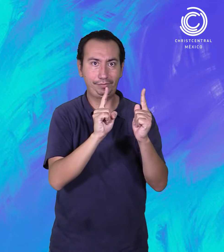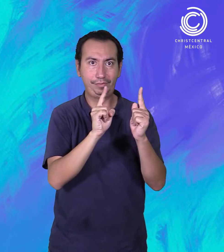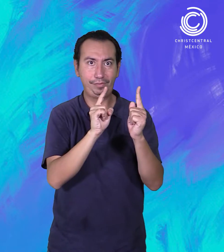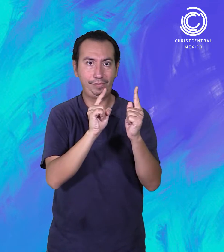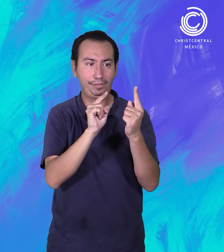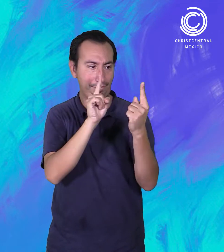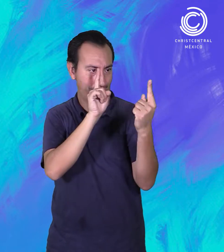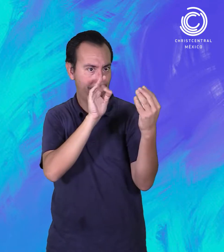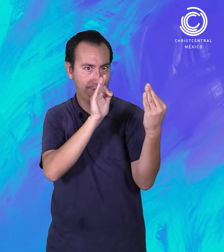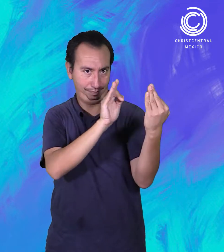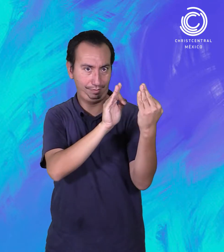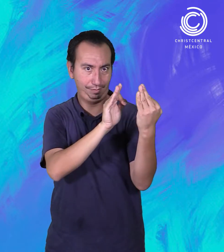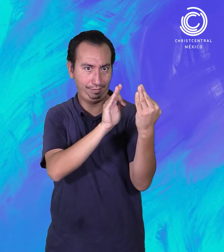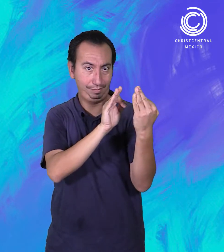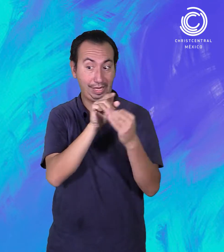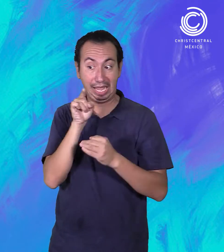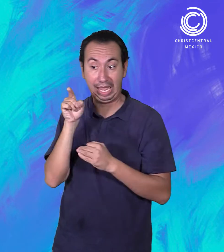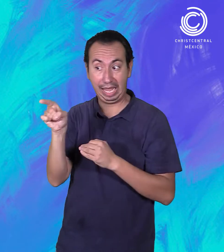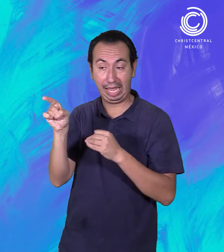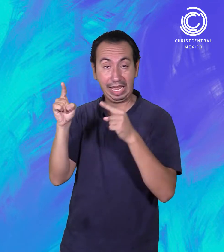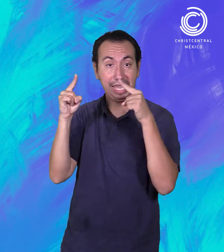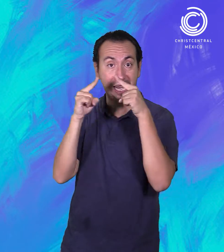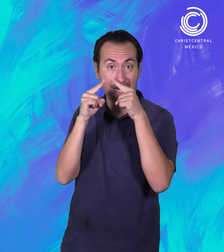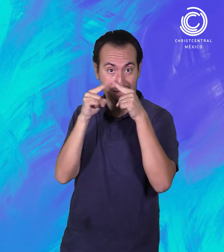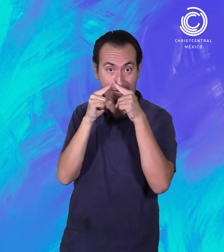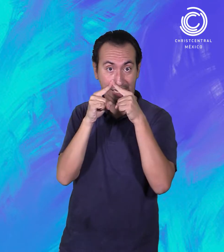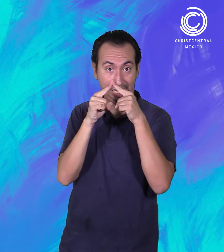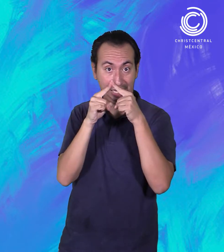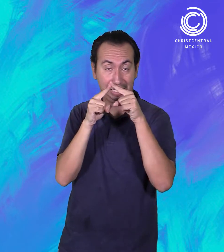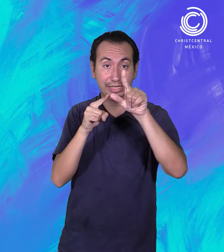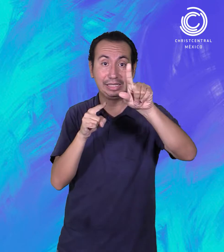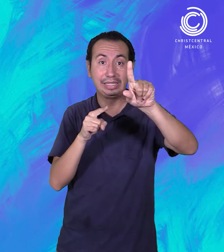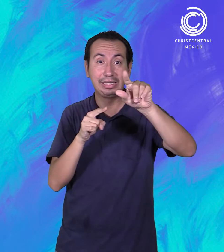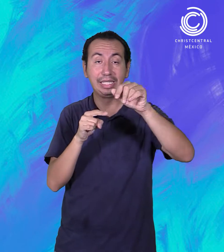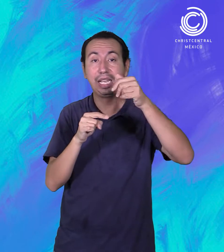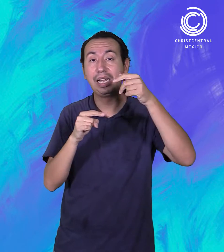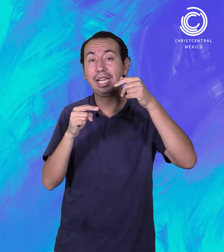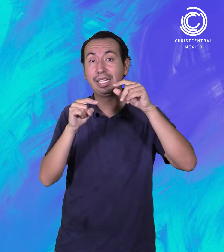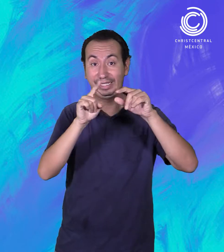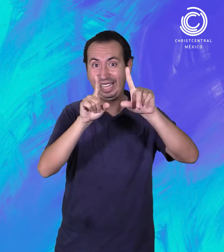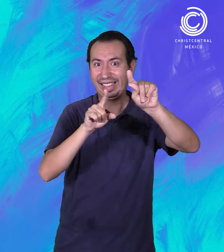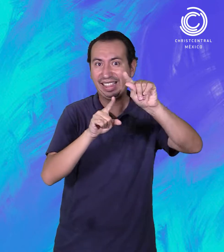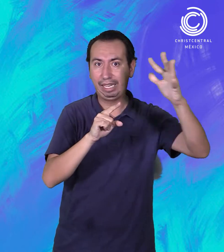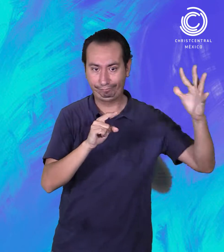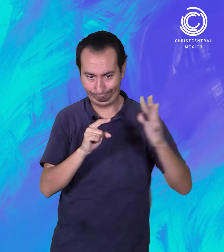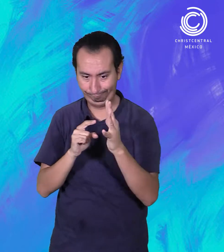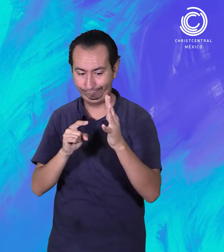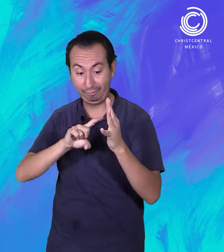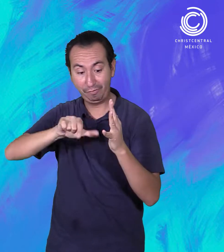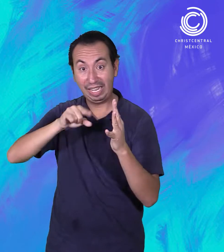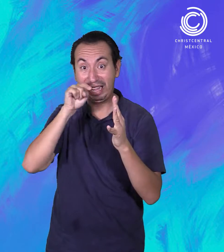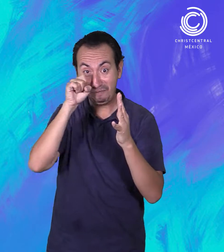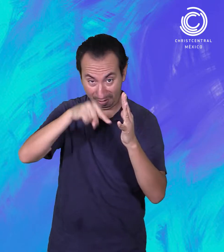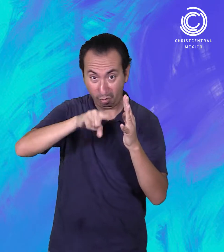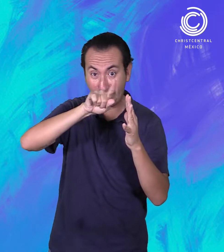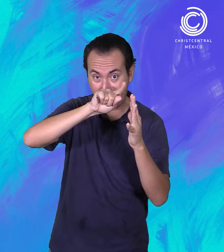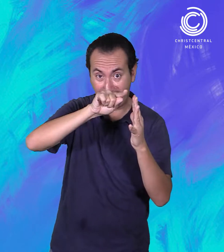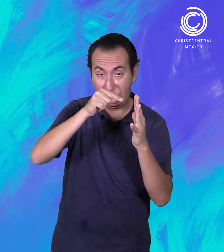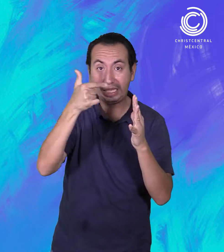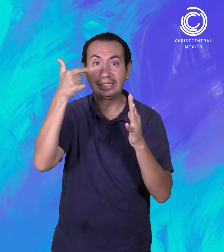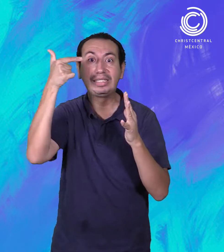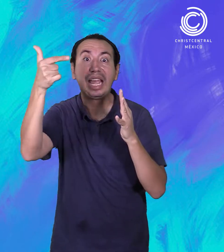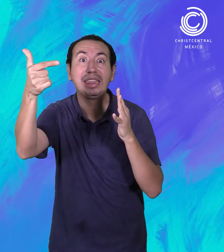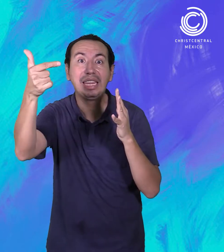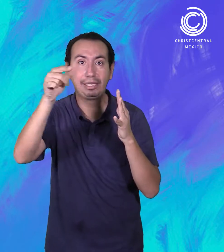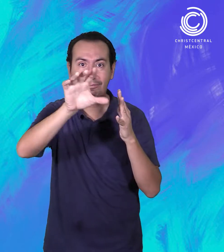se encuentre con él en el tabernáculo, pero que escoja también a 7 hombres líderes. Le dice